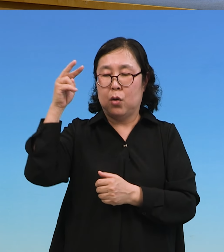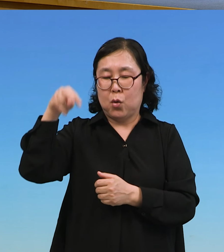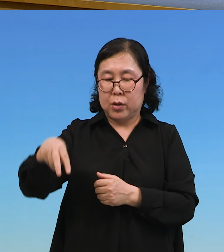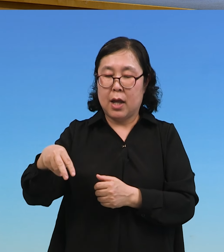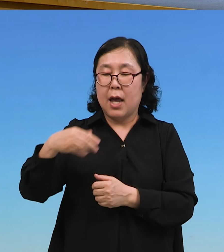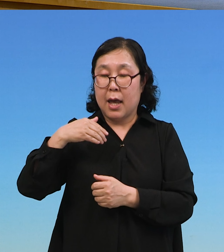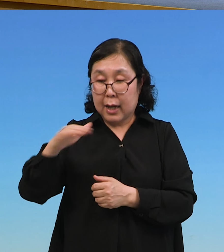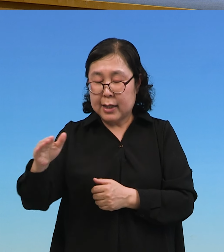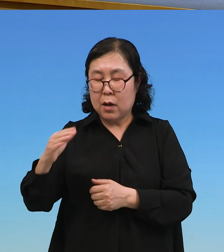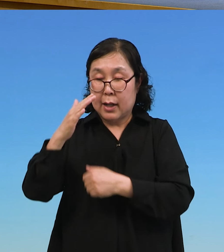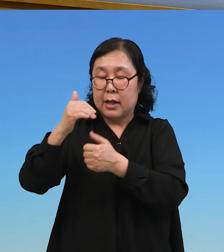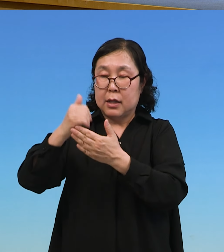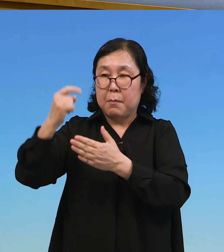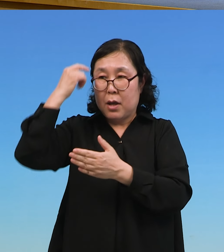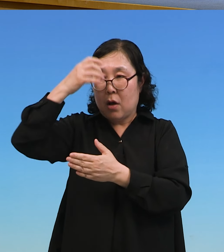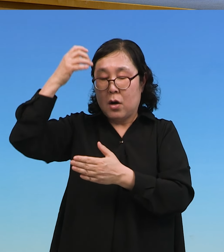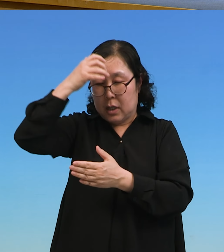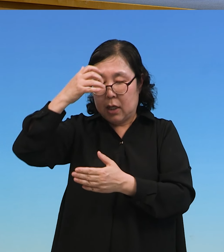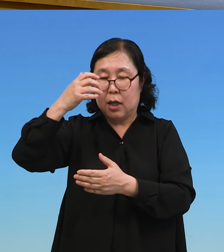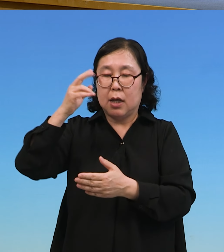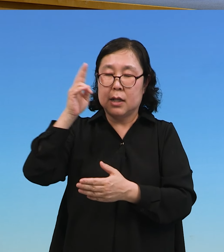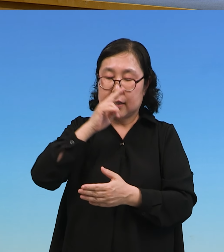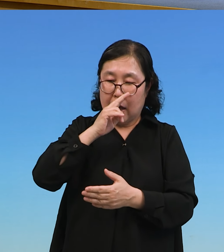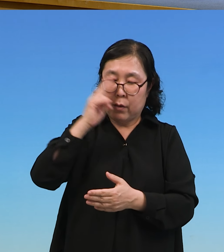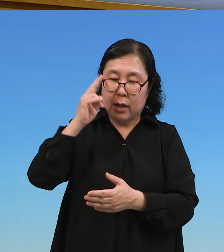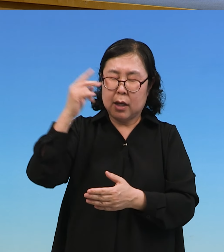영이 그에게도 임하시니.